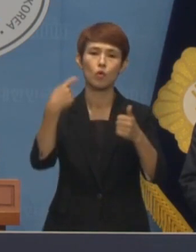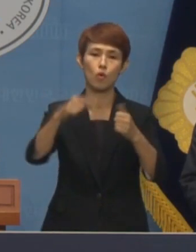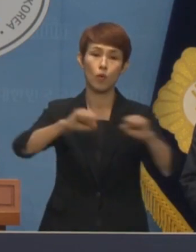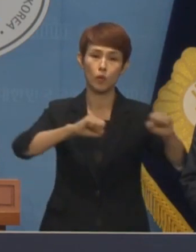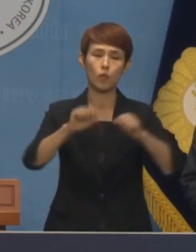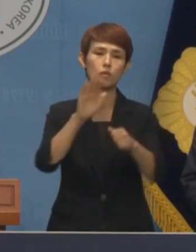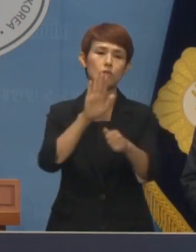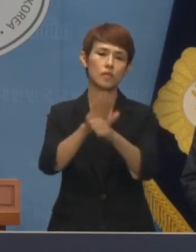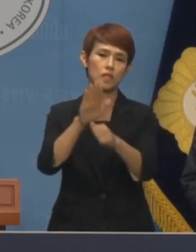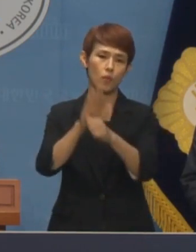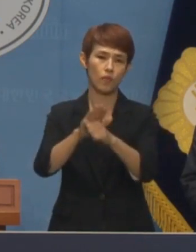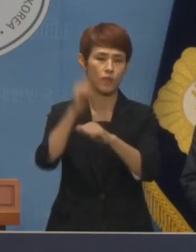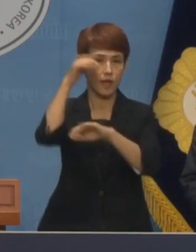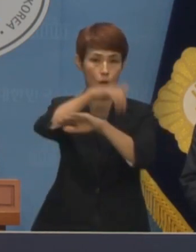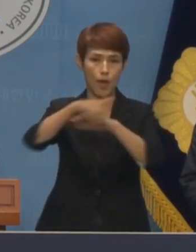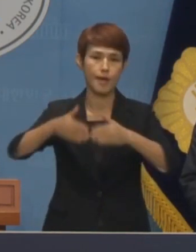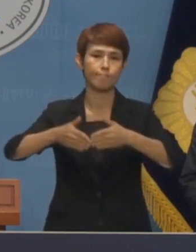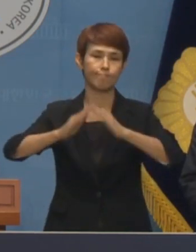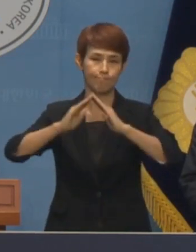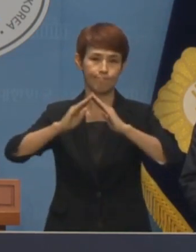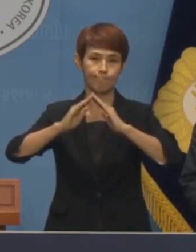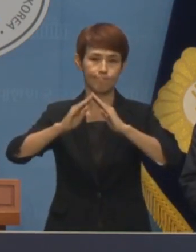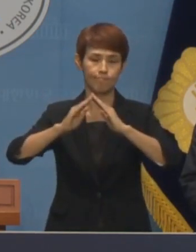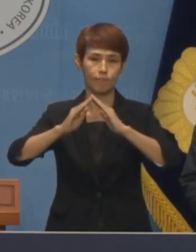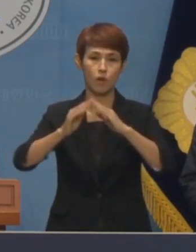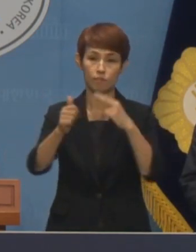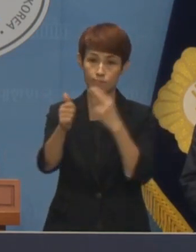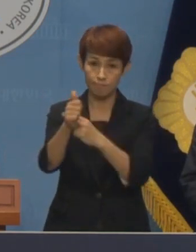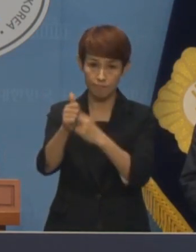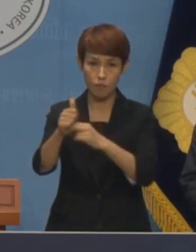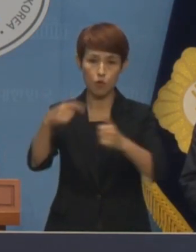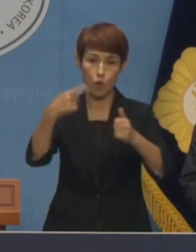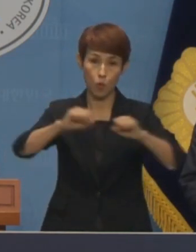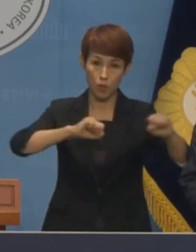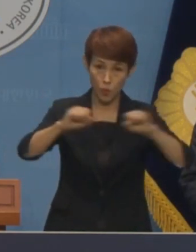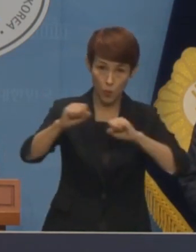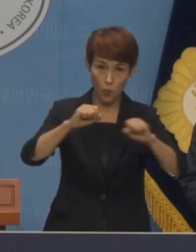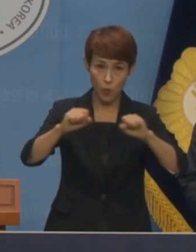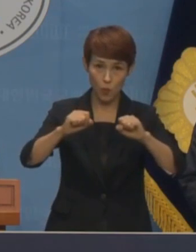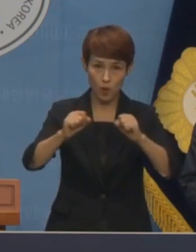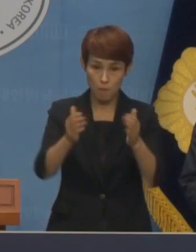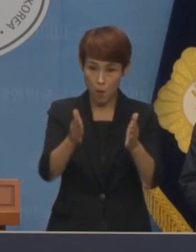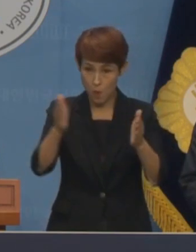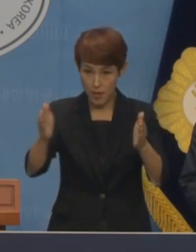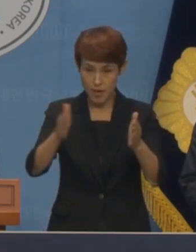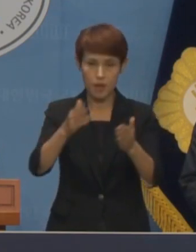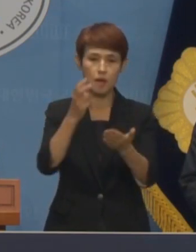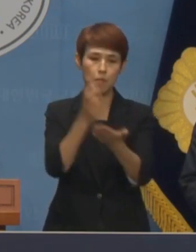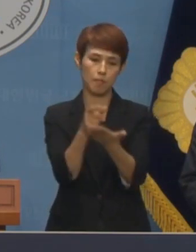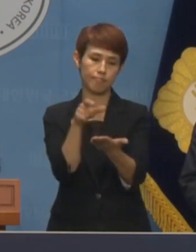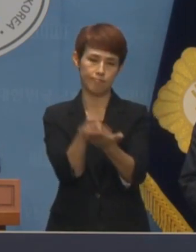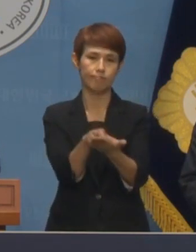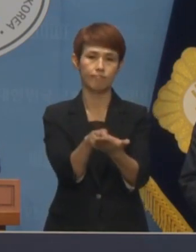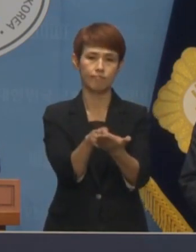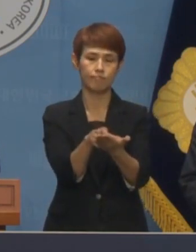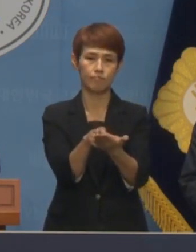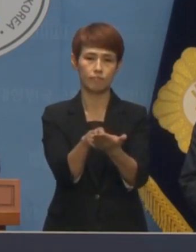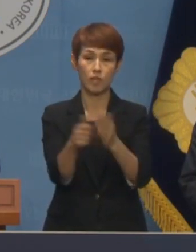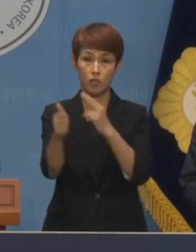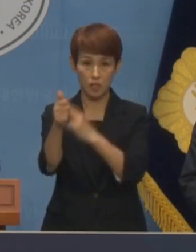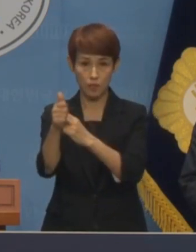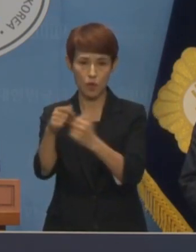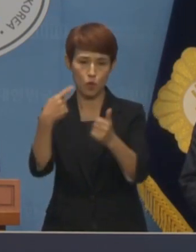지원 계획을 수립 시행하도록 하고 교원의 교육활동의 구체적 범위를 법률에 명시하여